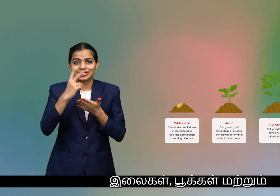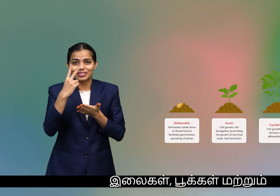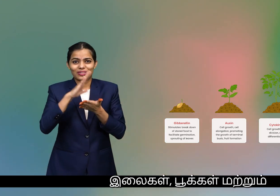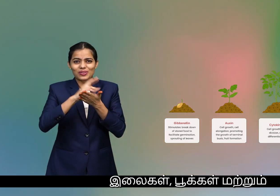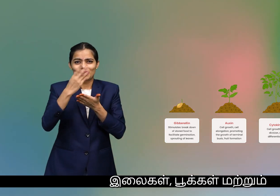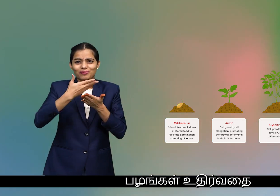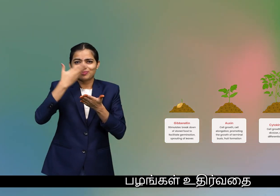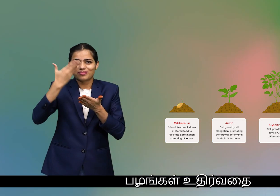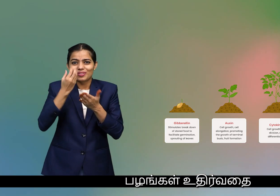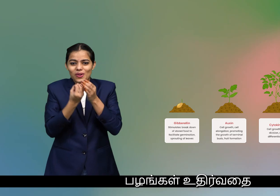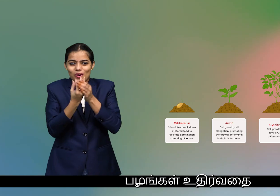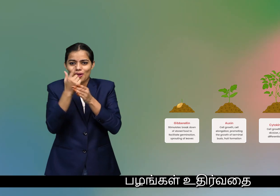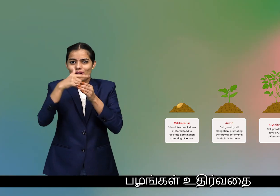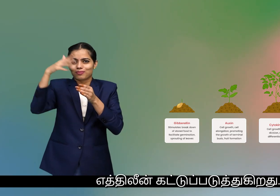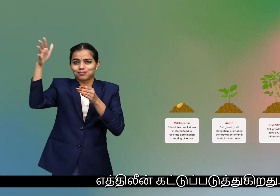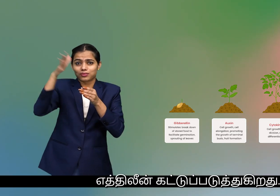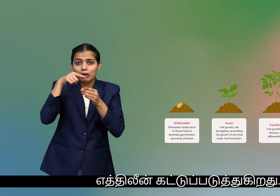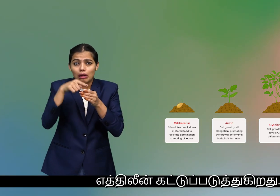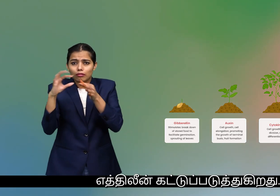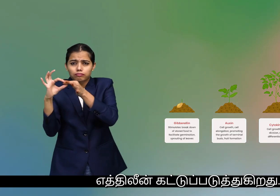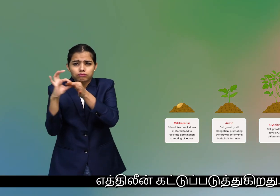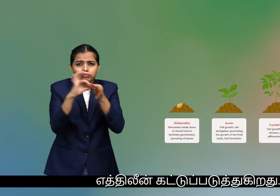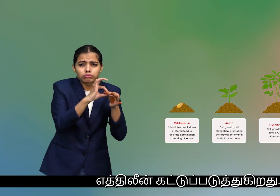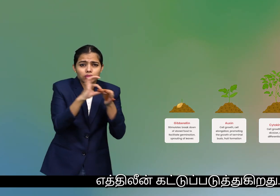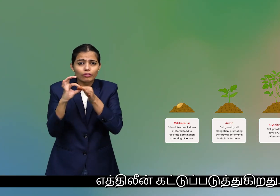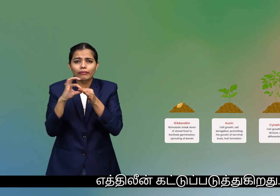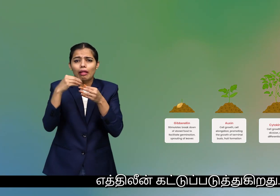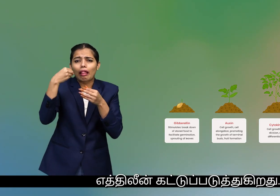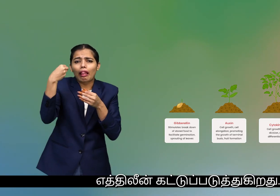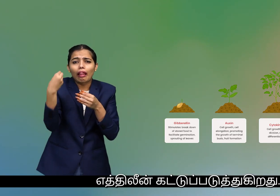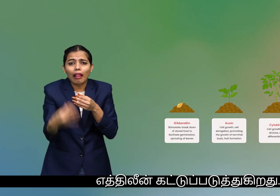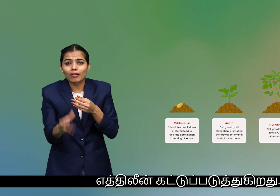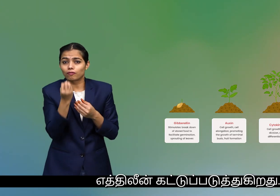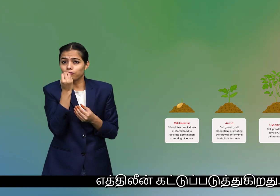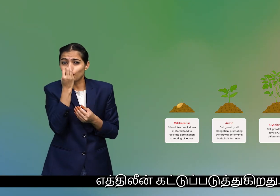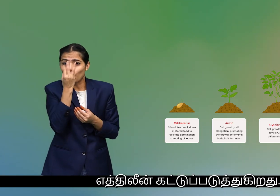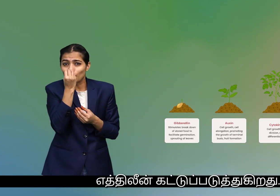இலைகள், பூக்கள் மற்றும் பழங்கள் உதிர்வதை எத்திலீன் கட்டுப்படுத்துகிறது.